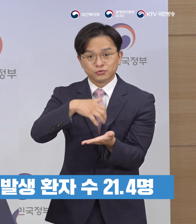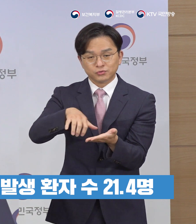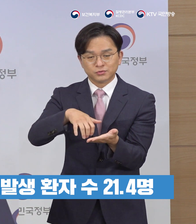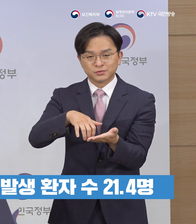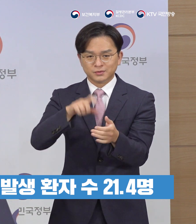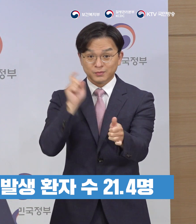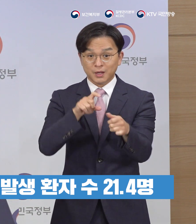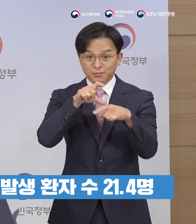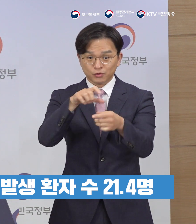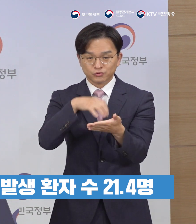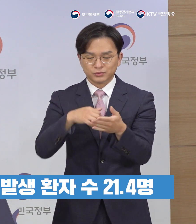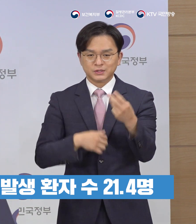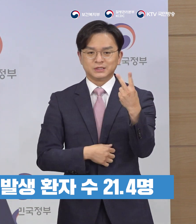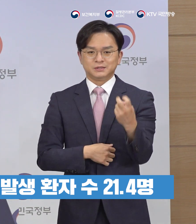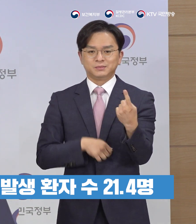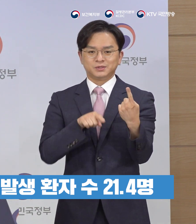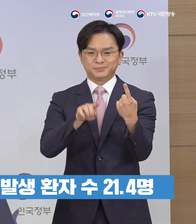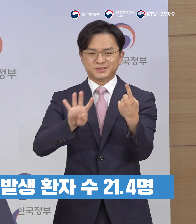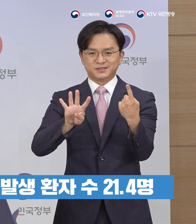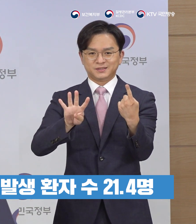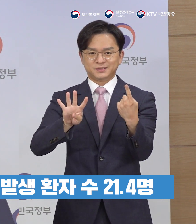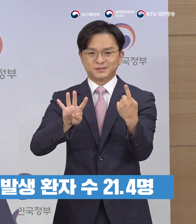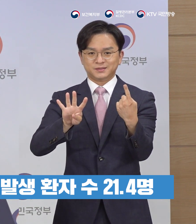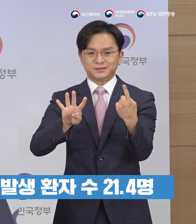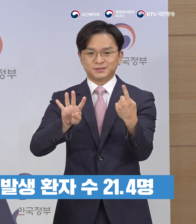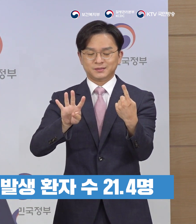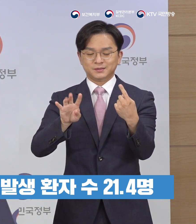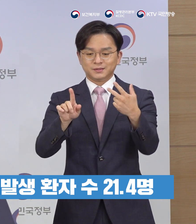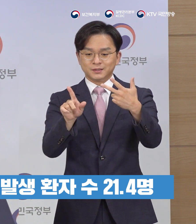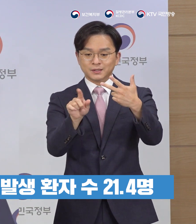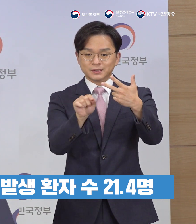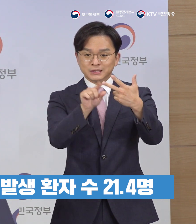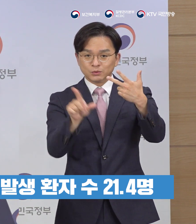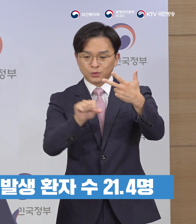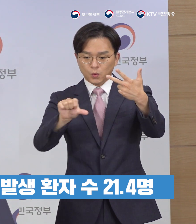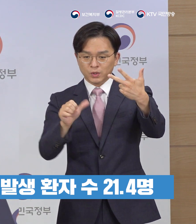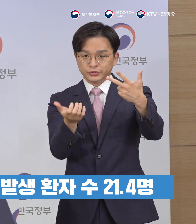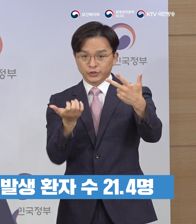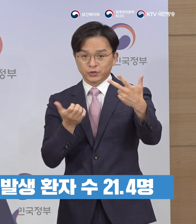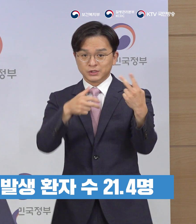1일 평균 국내 발생 환자 수는 21.4명입니다.